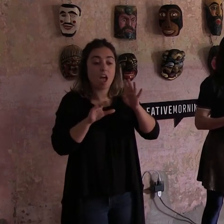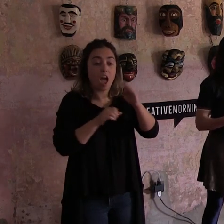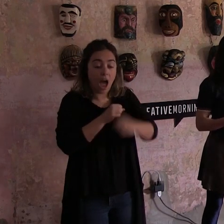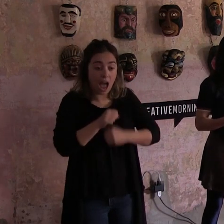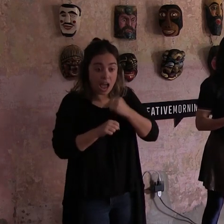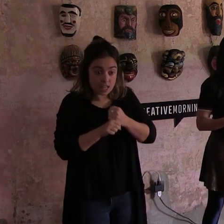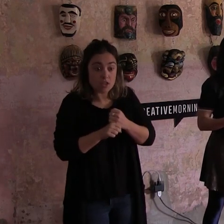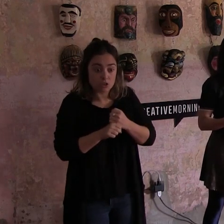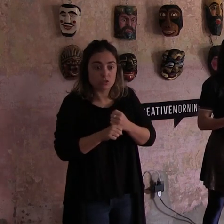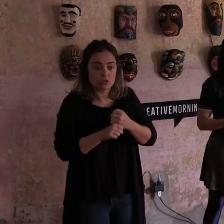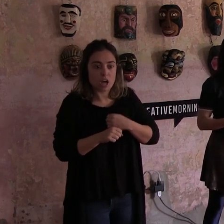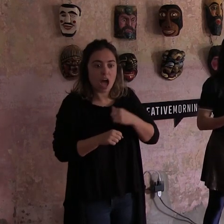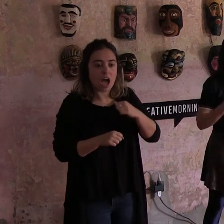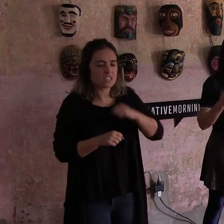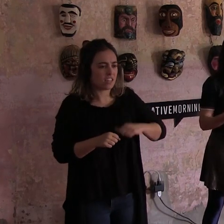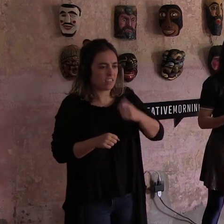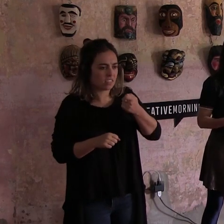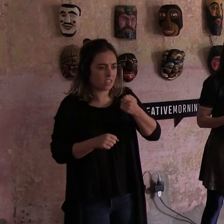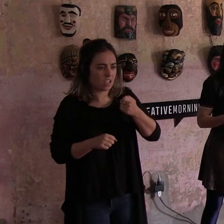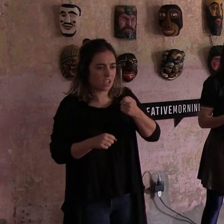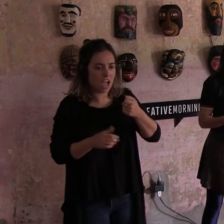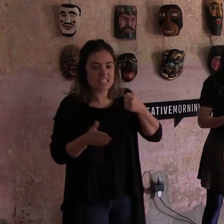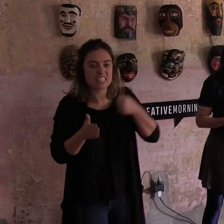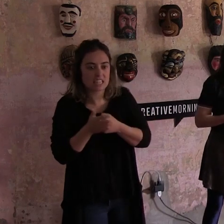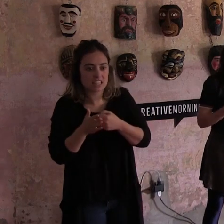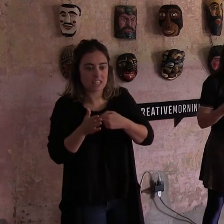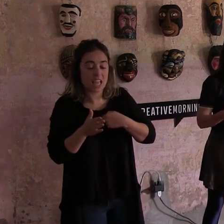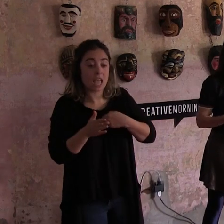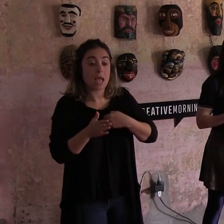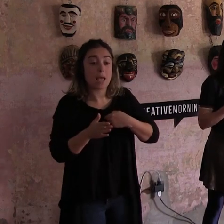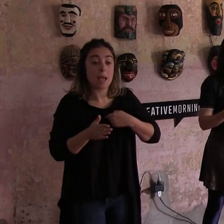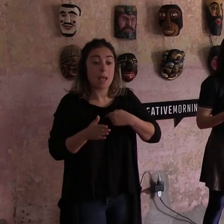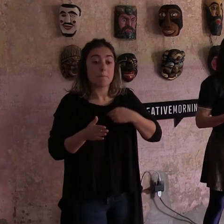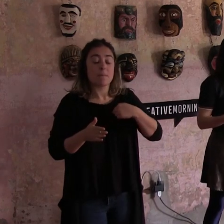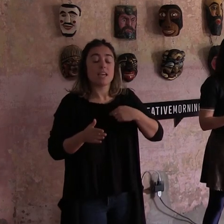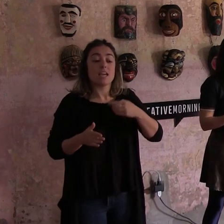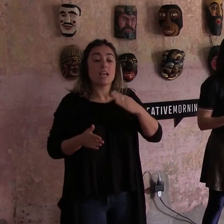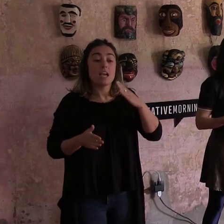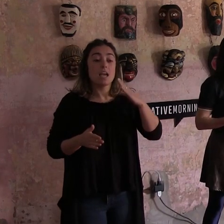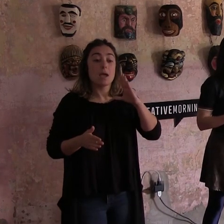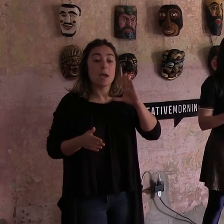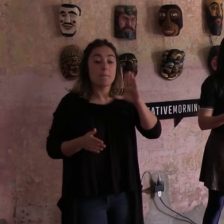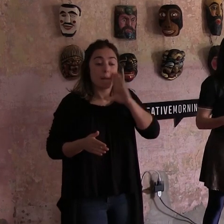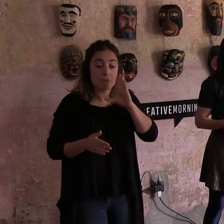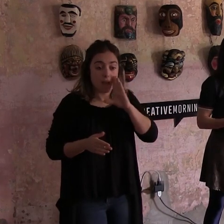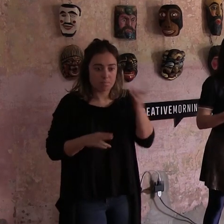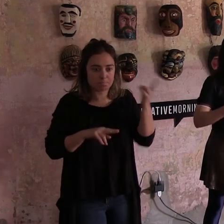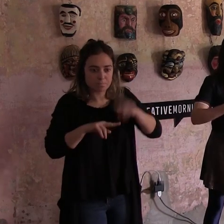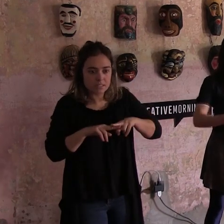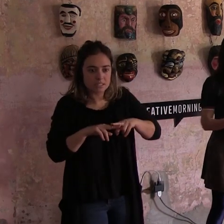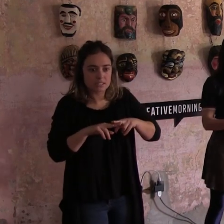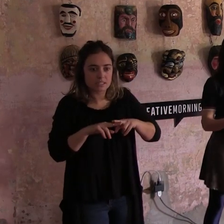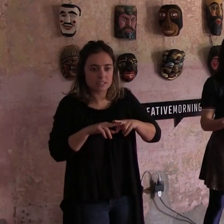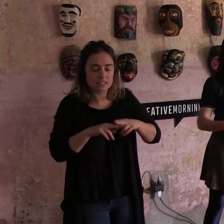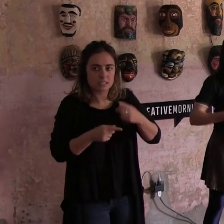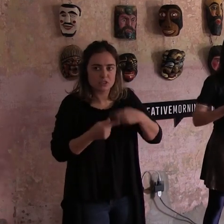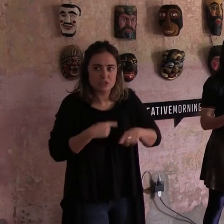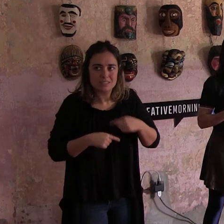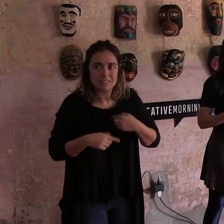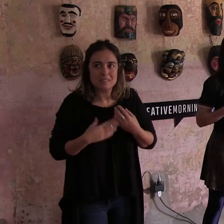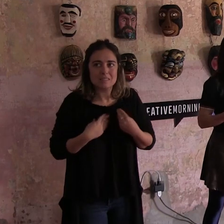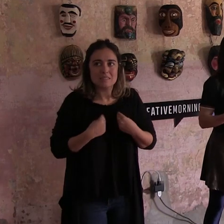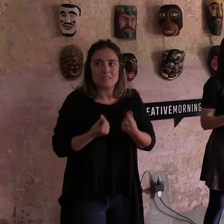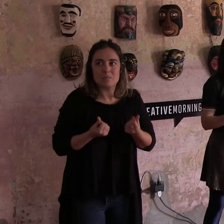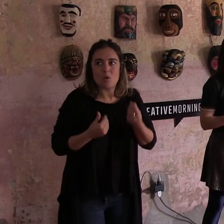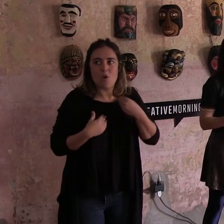donde en la Rambla de Montevideo, y mi madre se muere. Y a partir de ahí fue como que yo no hice el duelo,